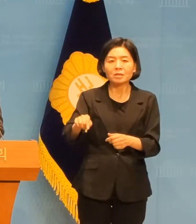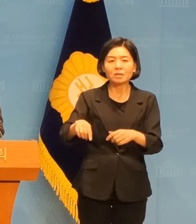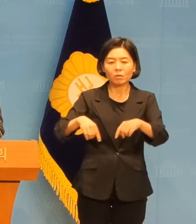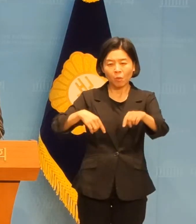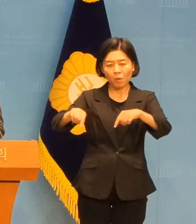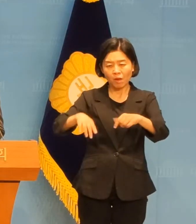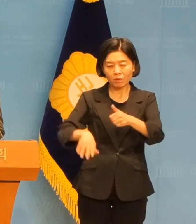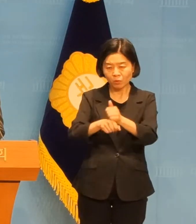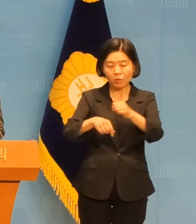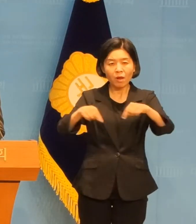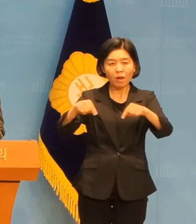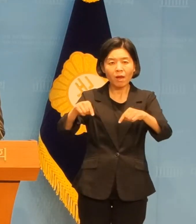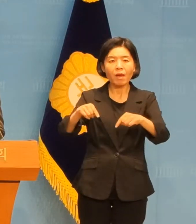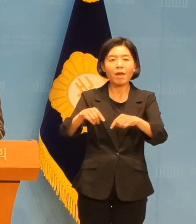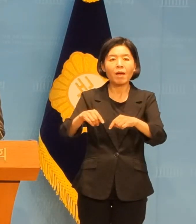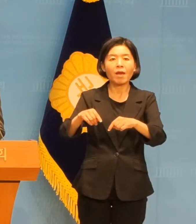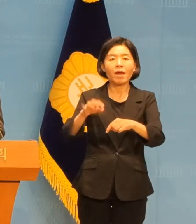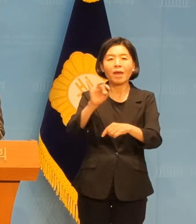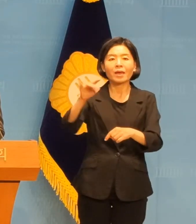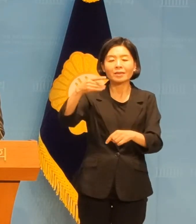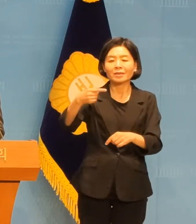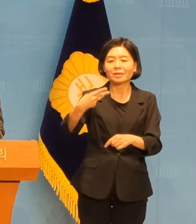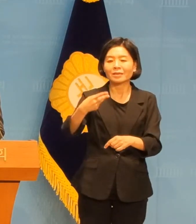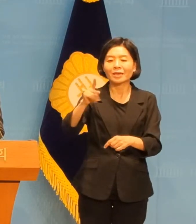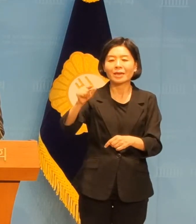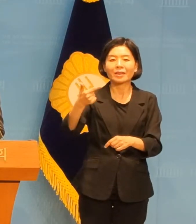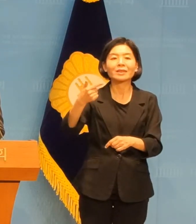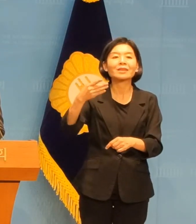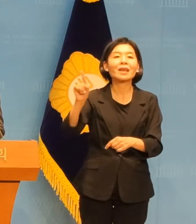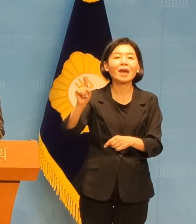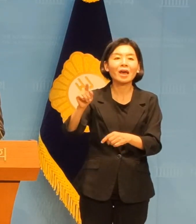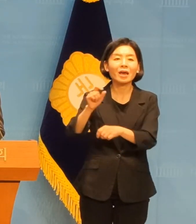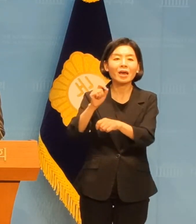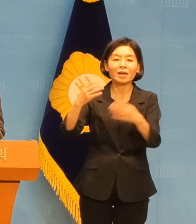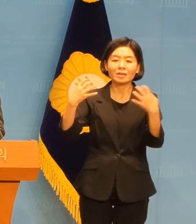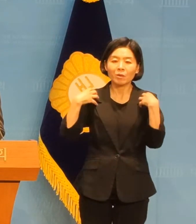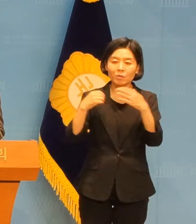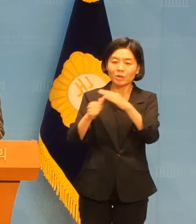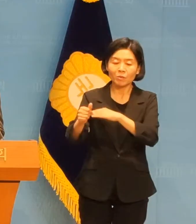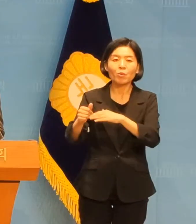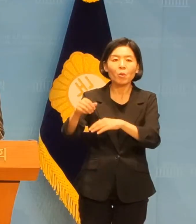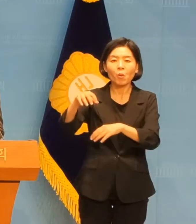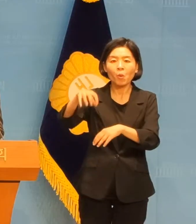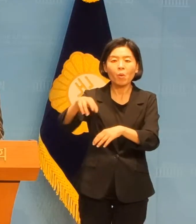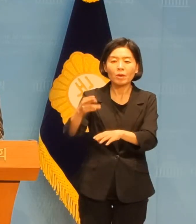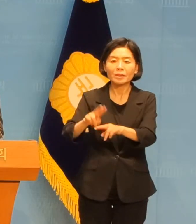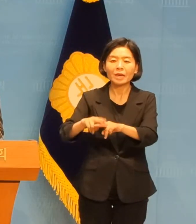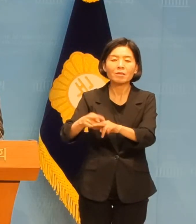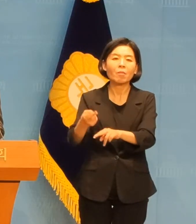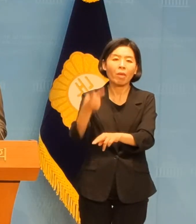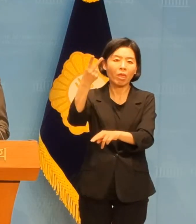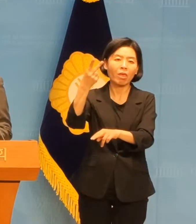주 애틀란타 총영사는 공석이었고 주미 대사도 없었습니다.